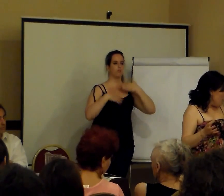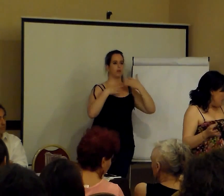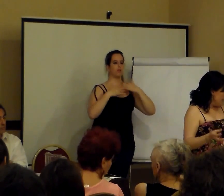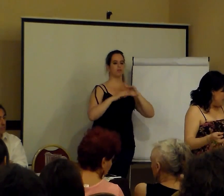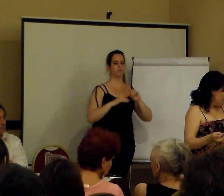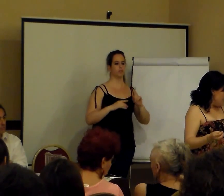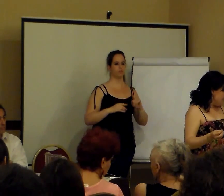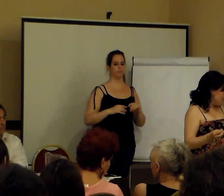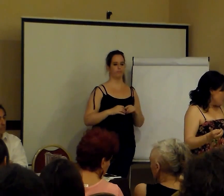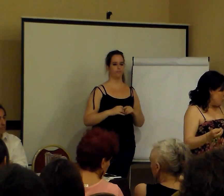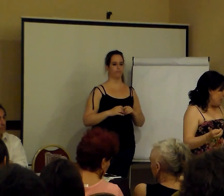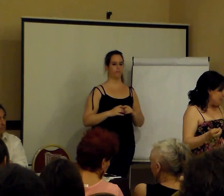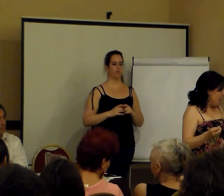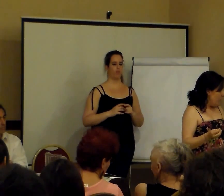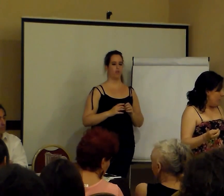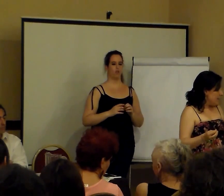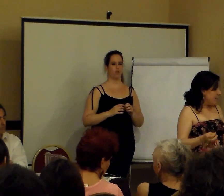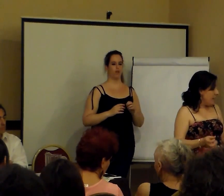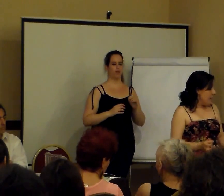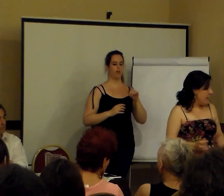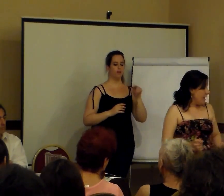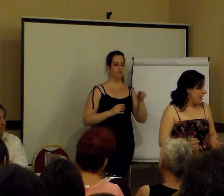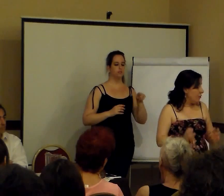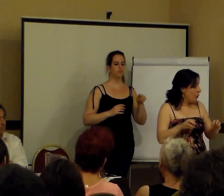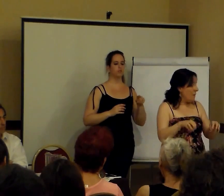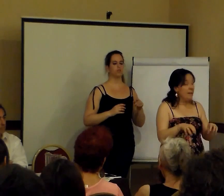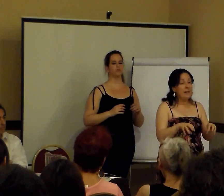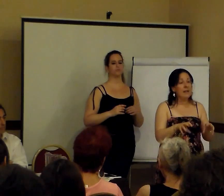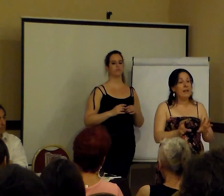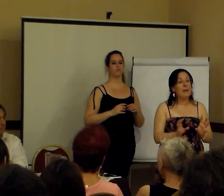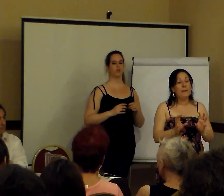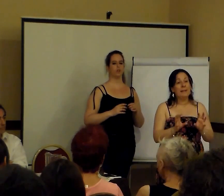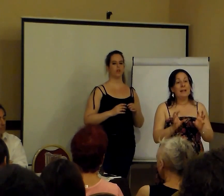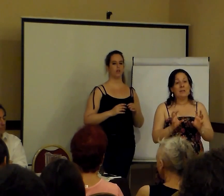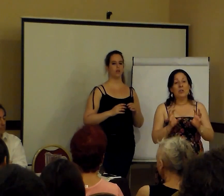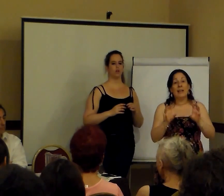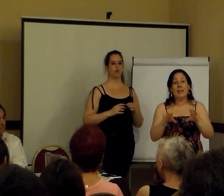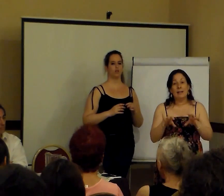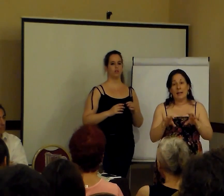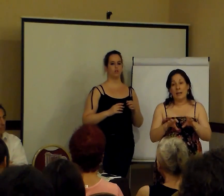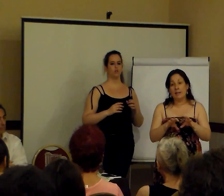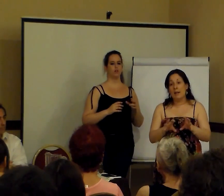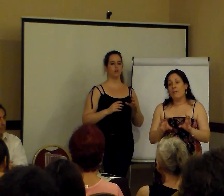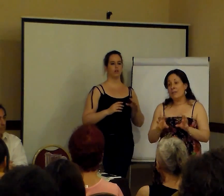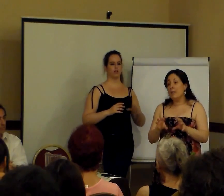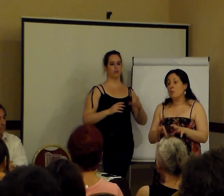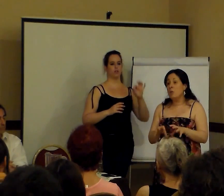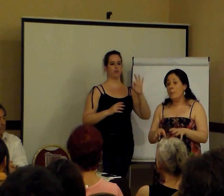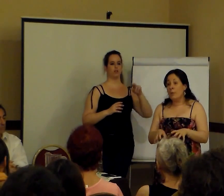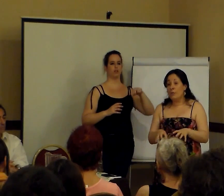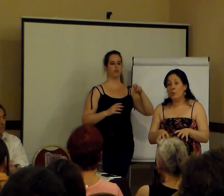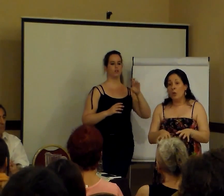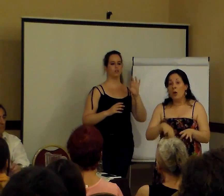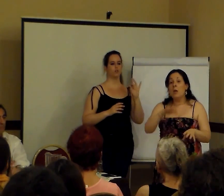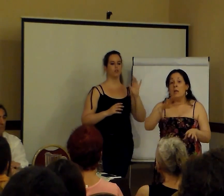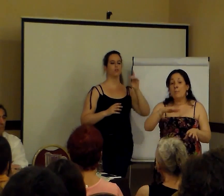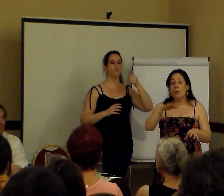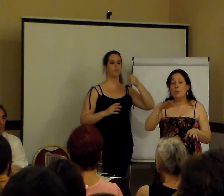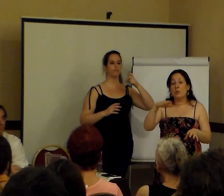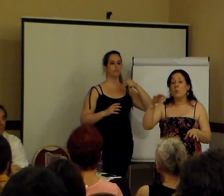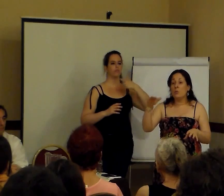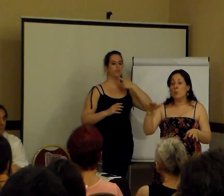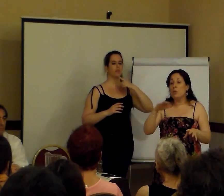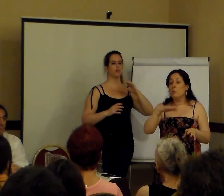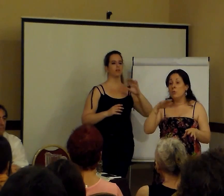En la fibromialgia, esas ondas alfa se intrometen en la parte de las ondas delta, que es la fase de sueño profundo,